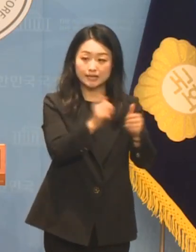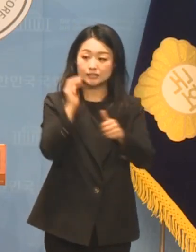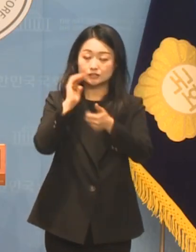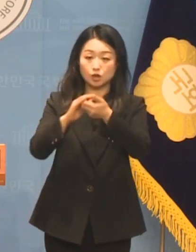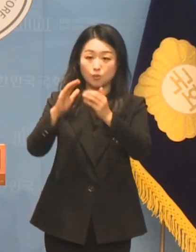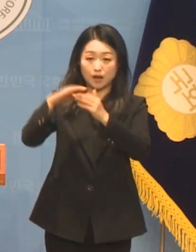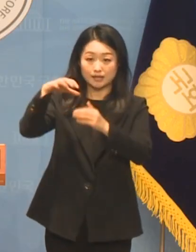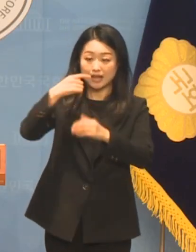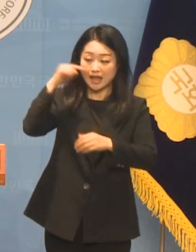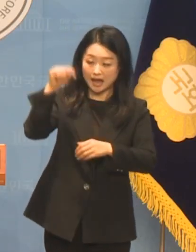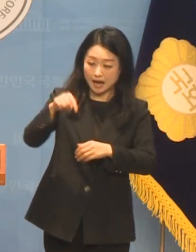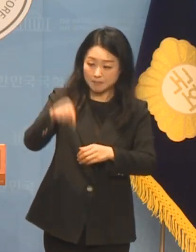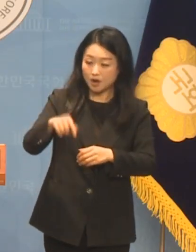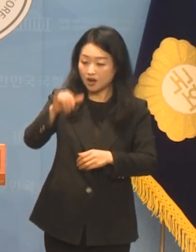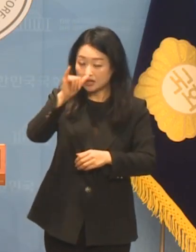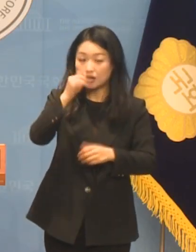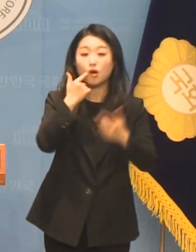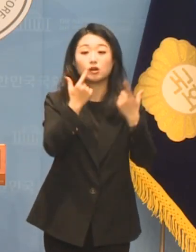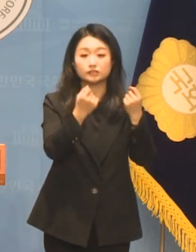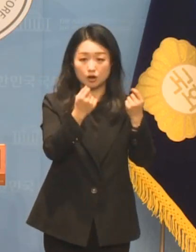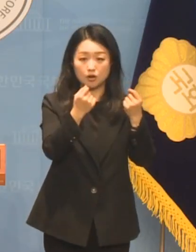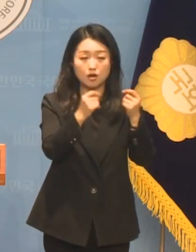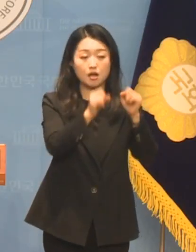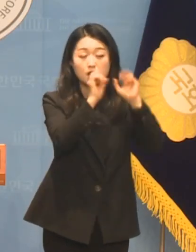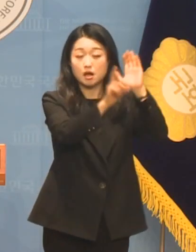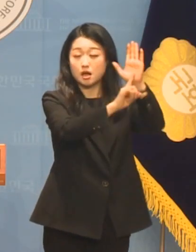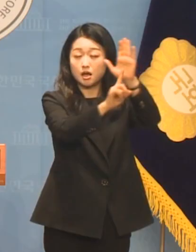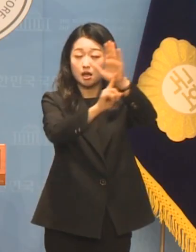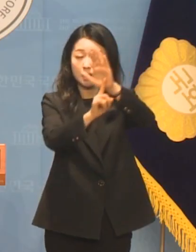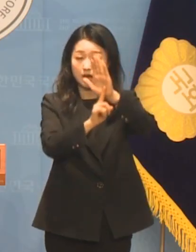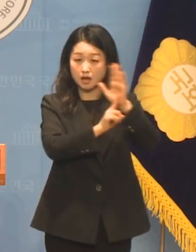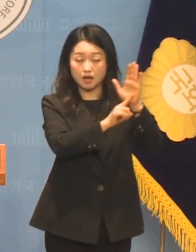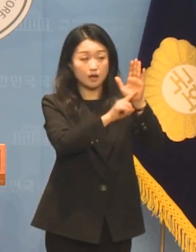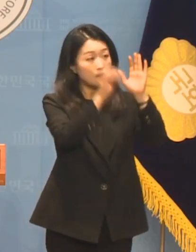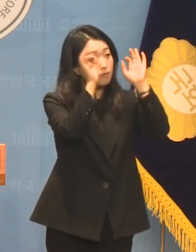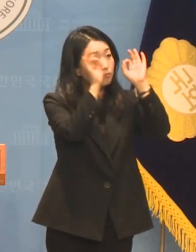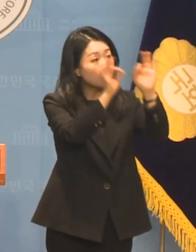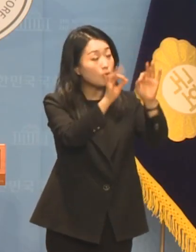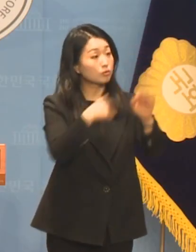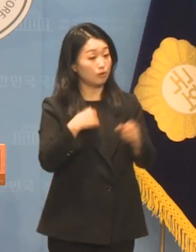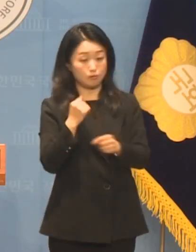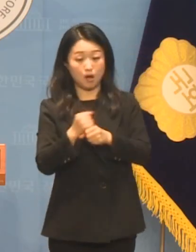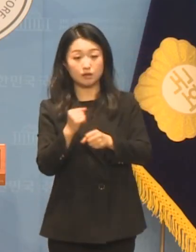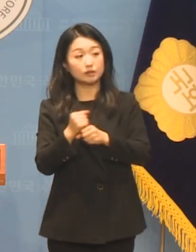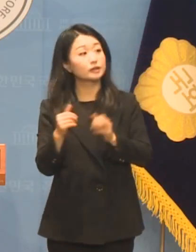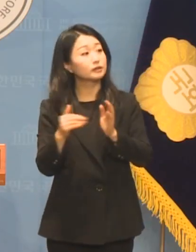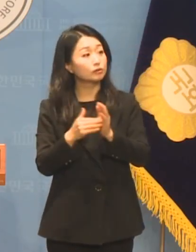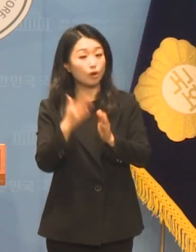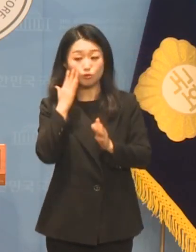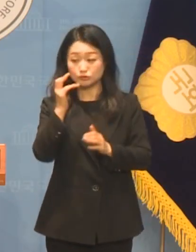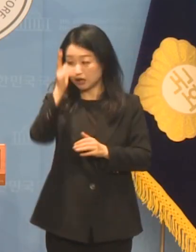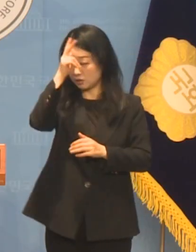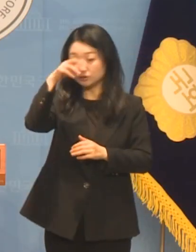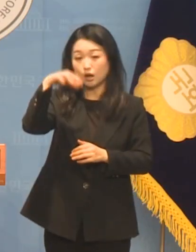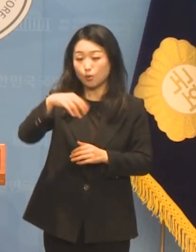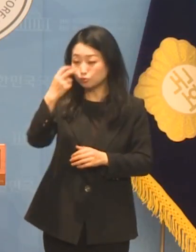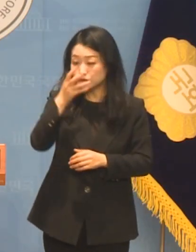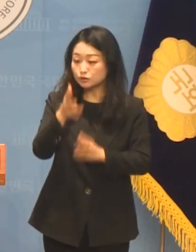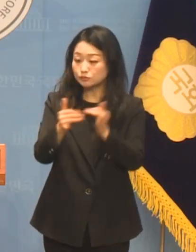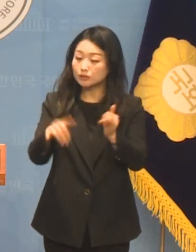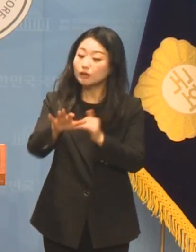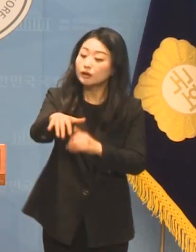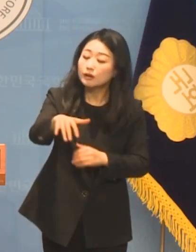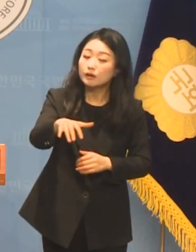청와대 하명이 있었던 것처럼 대대적으로 언론 플레이해서 너무 황당한 나머지 울산경찰청